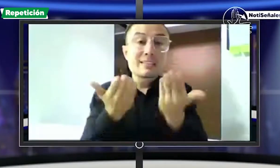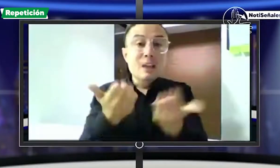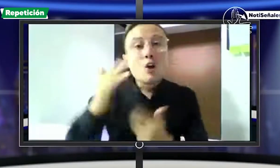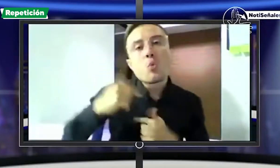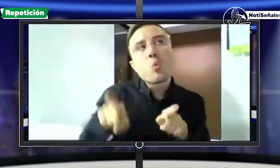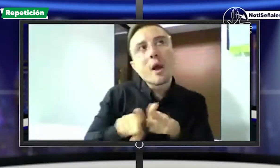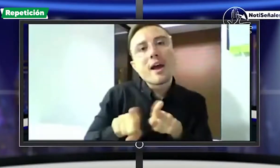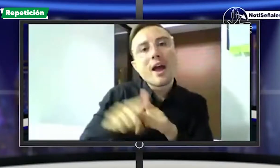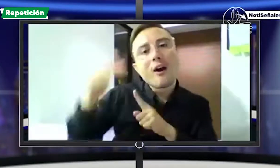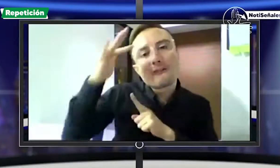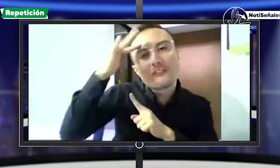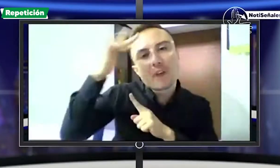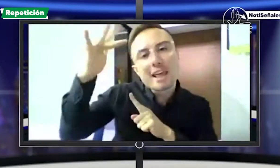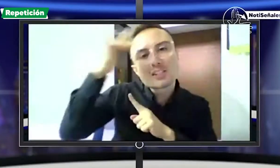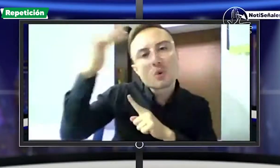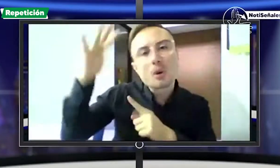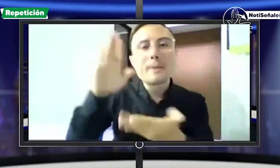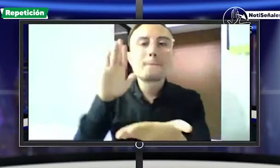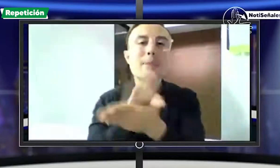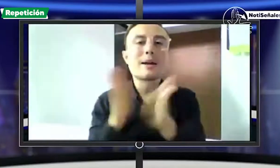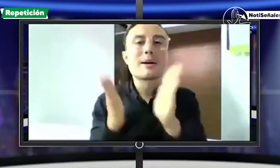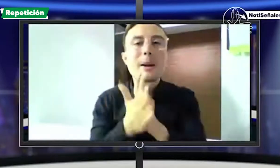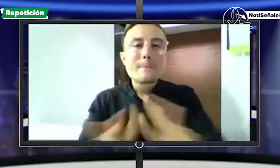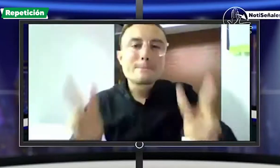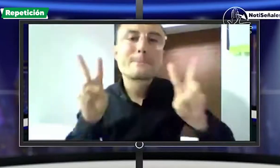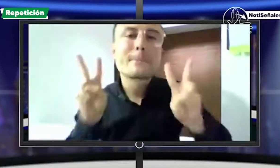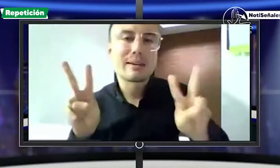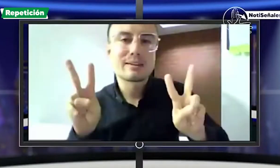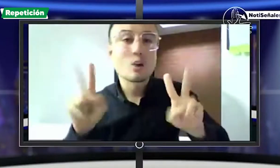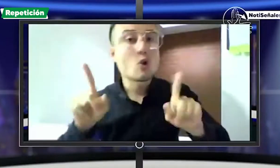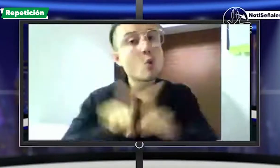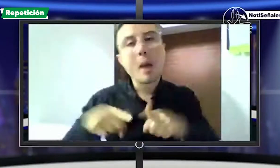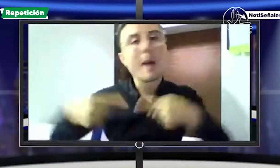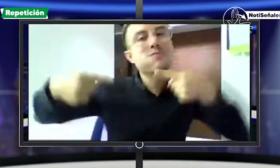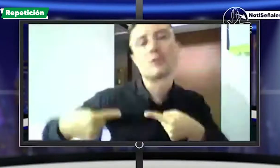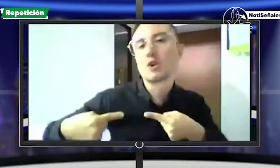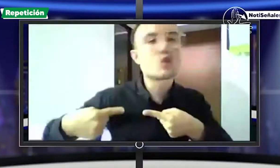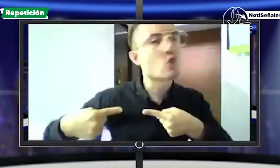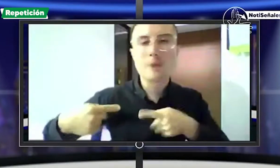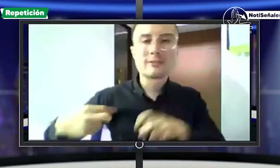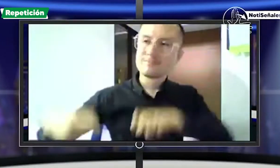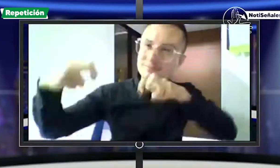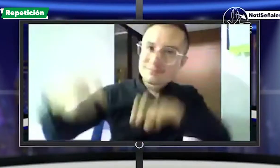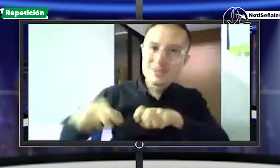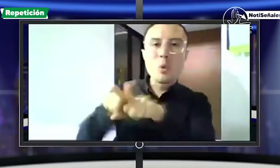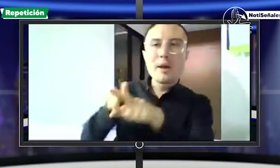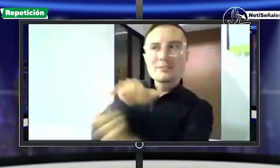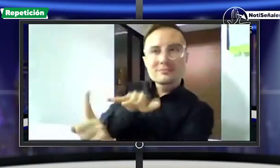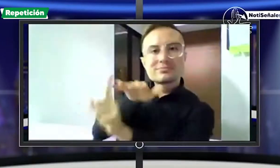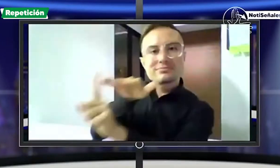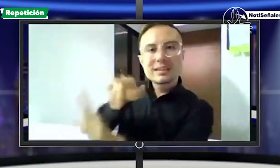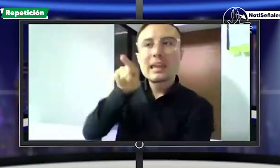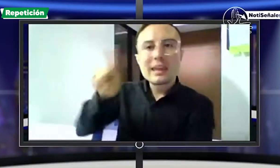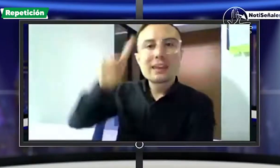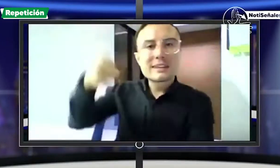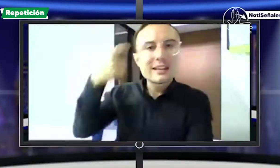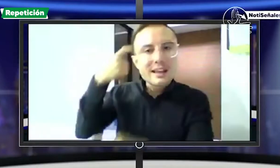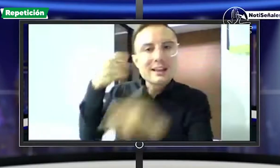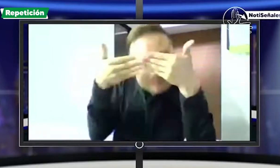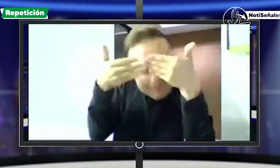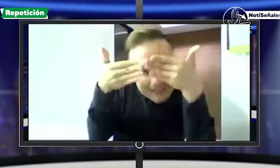clase de guía ¿no? la filosofía aquí es una filosofía de paz no es una filosofía de